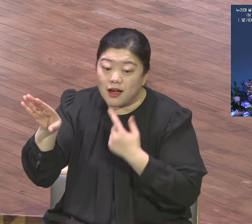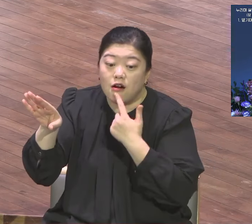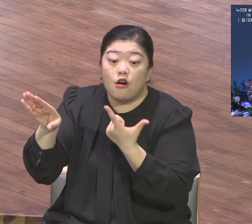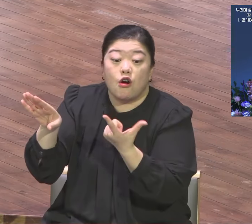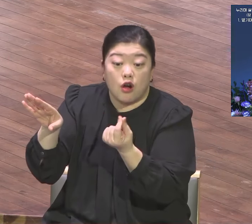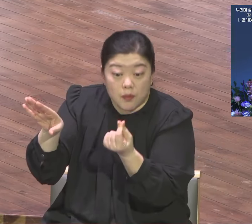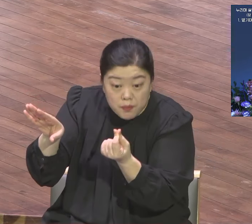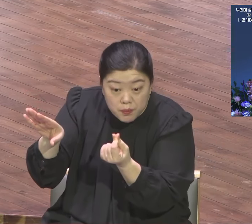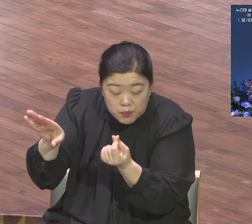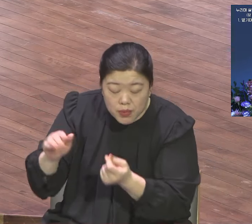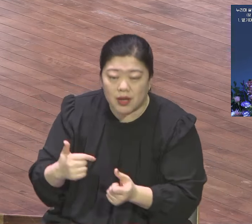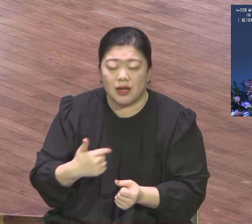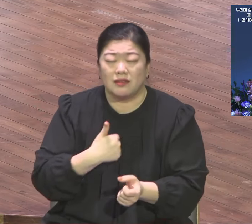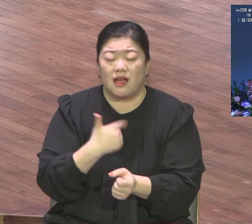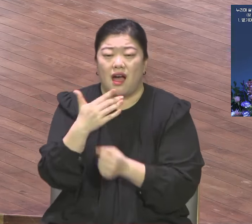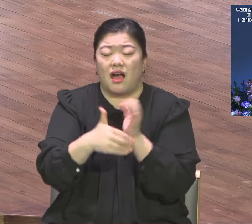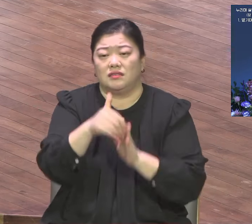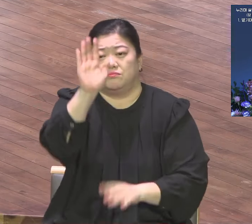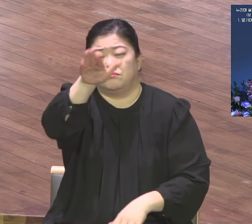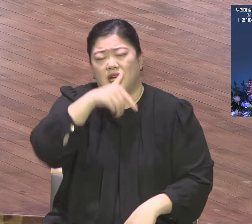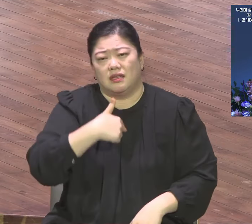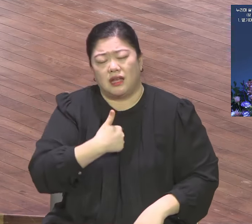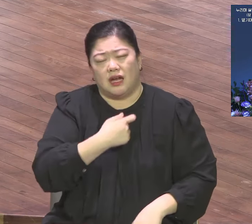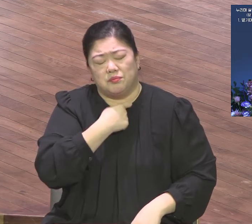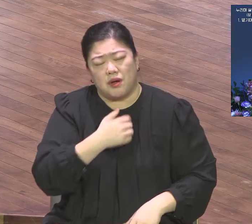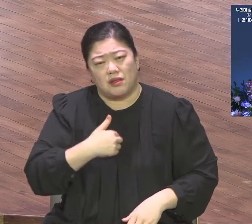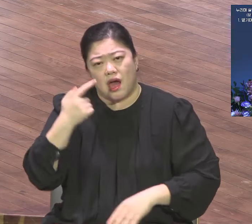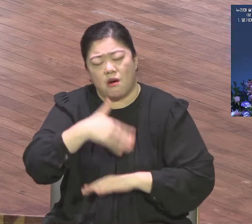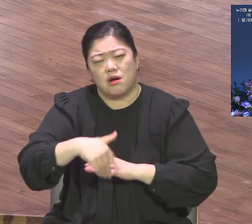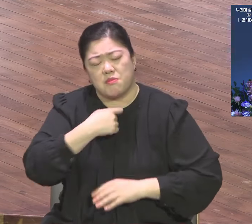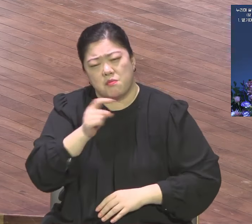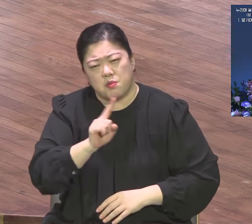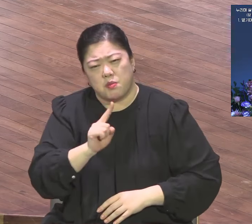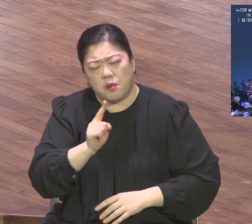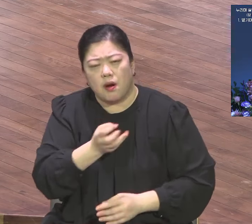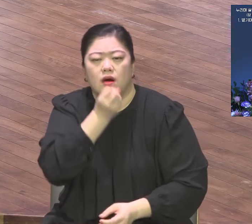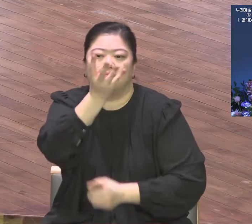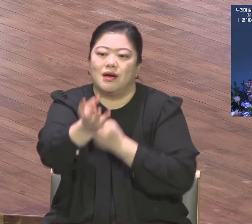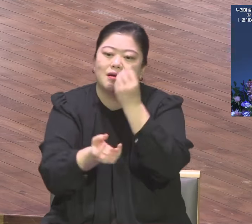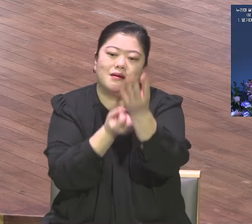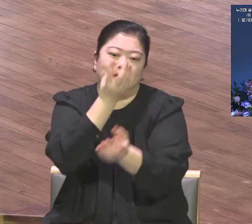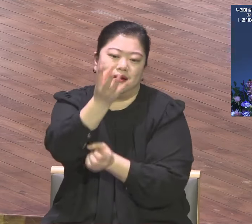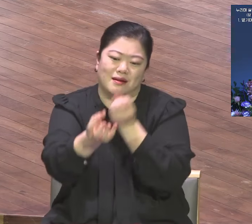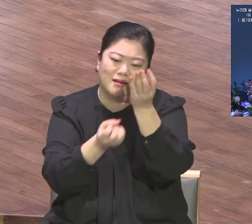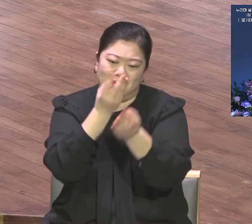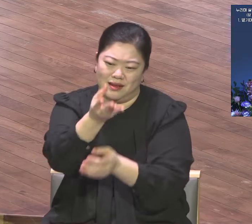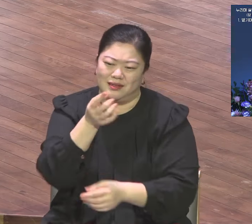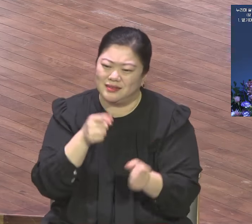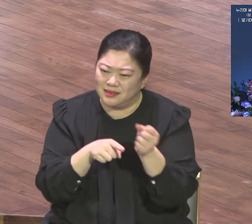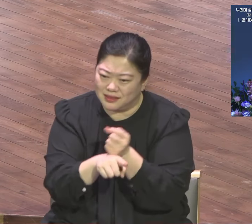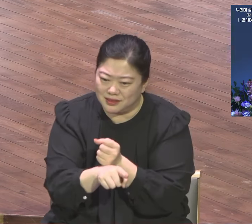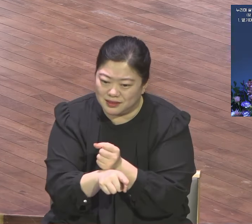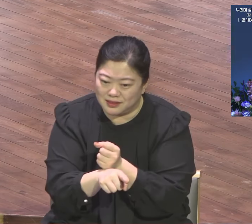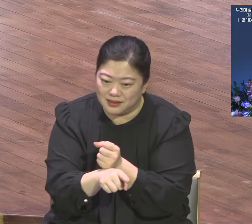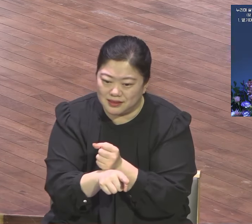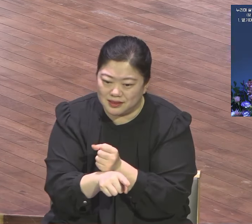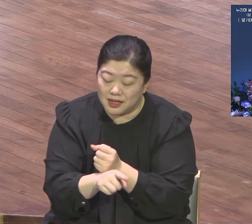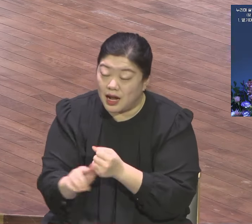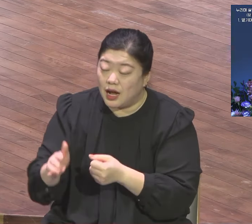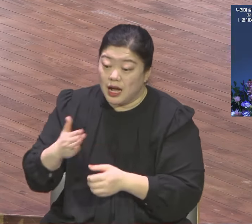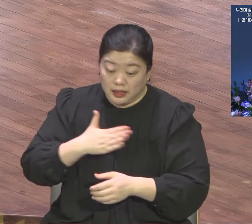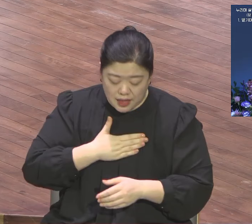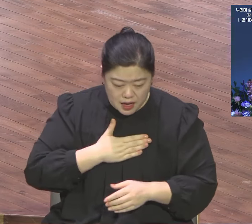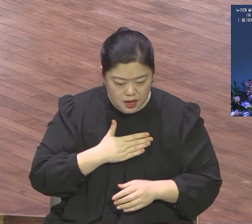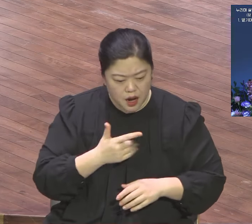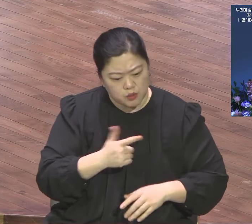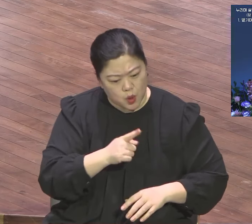사람이 어떤 일을 계획하고 자신의 판단에 따라 일을 추진해 나가지만은 그런 계획과 성공,